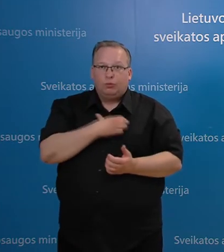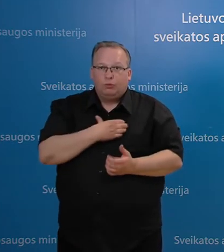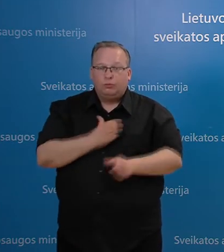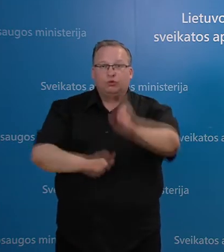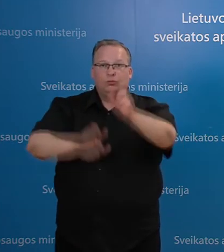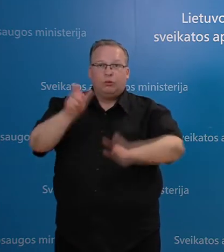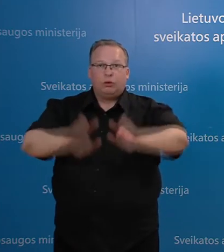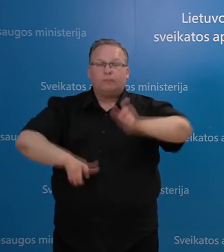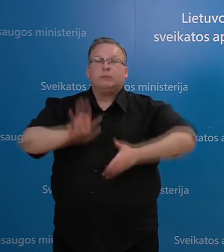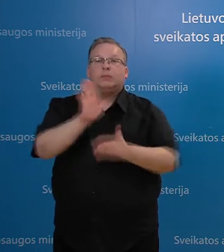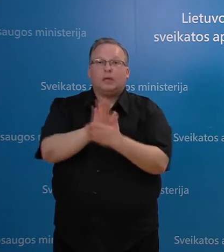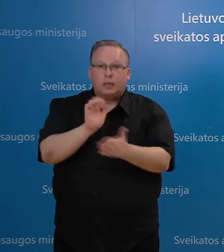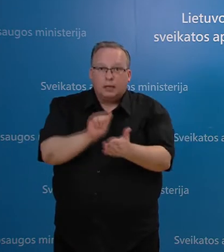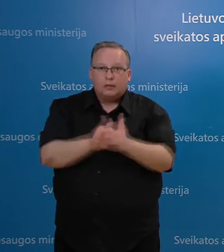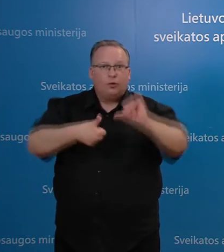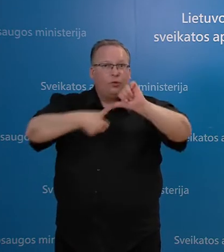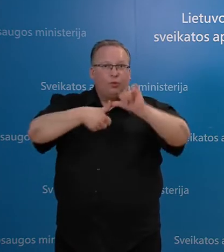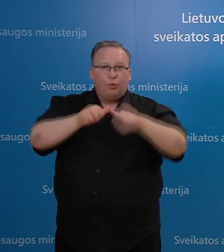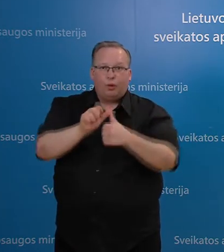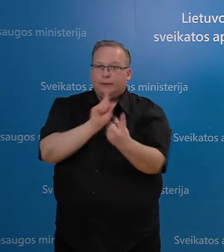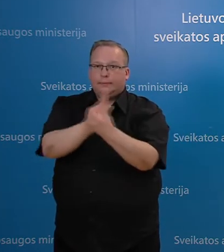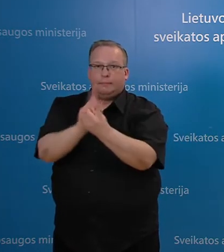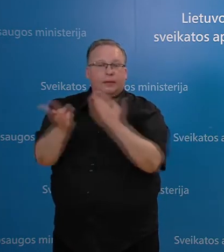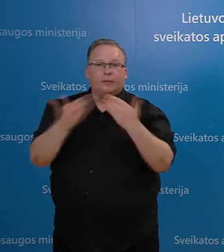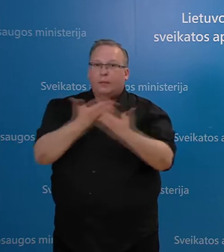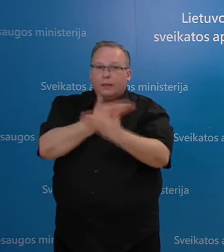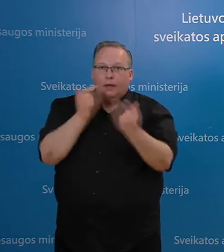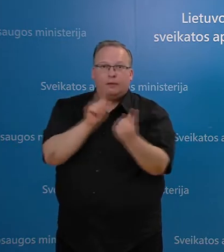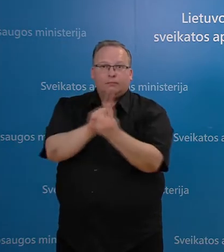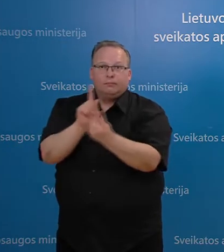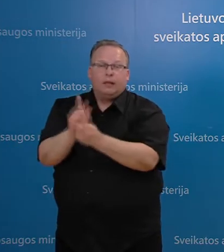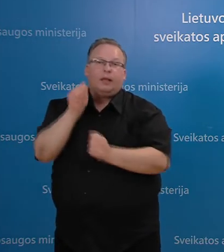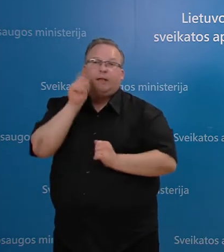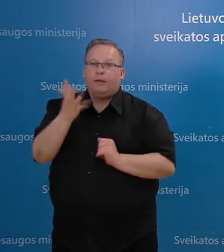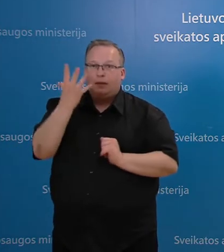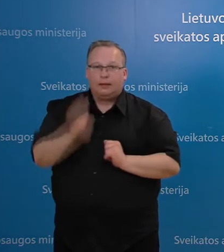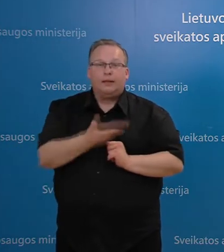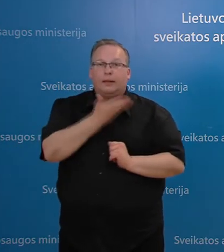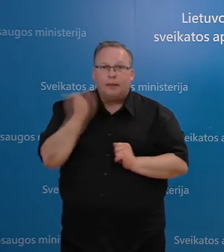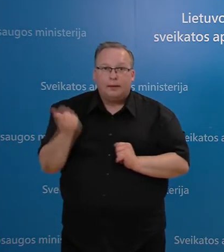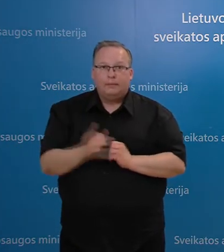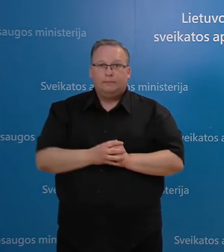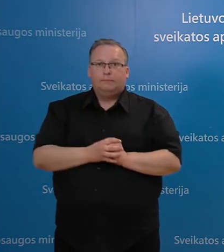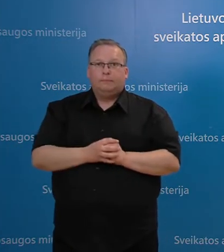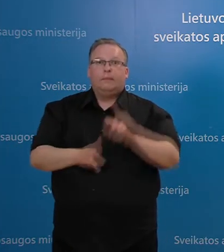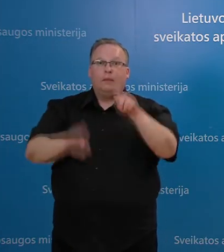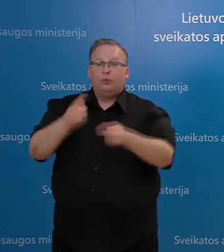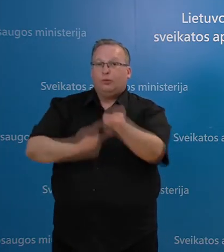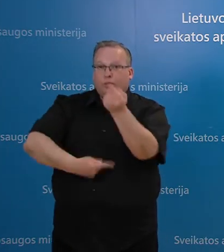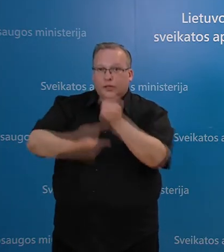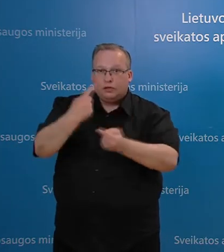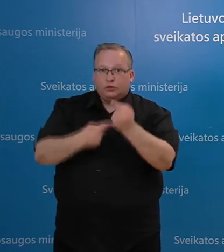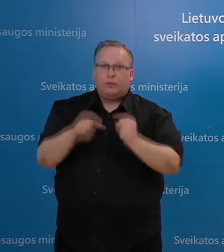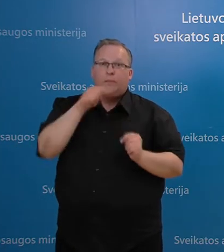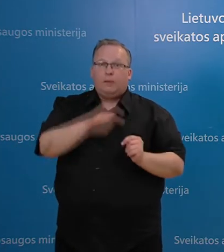asmenim, kurie nuolat nebendrauja, nesusitinka kiekvieną dieną. Ir jeigu grįžtam vis tik tai